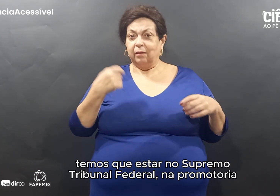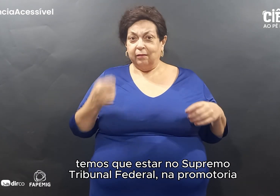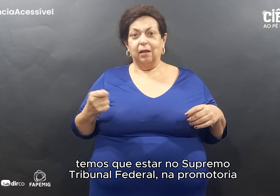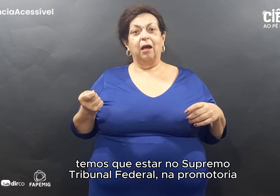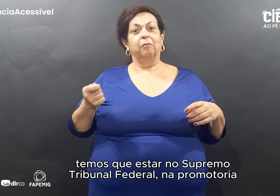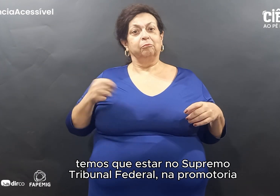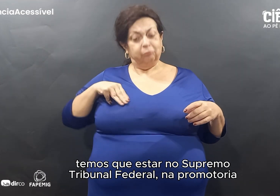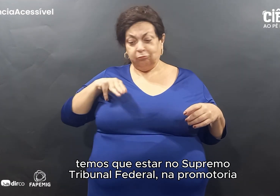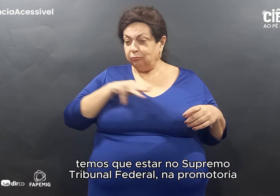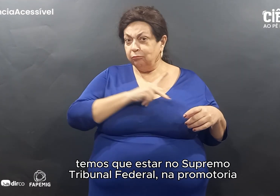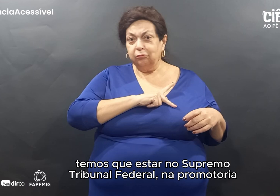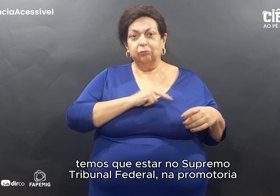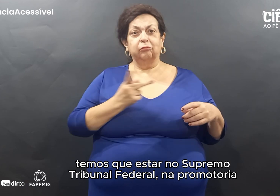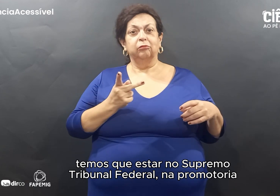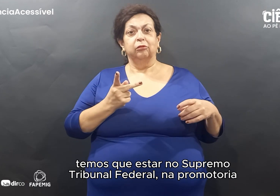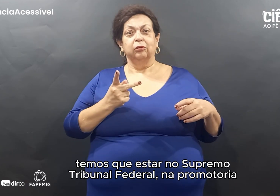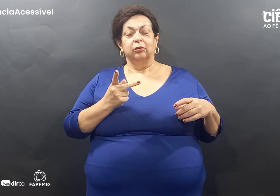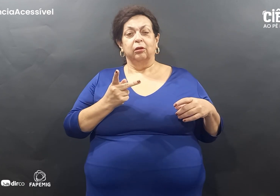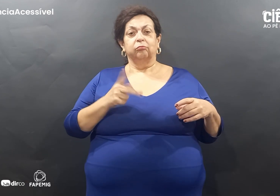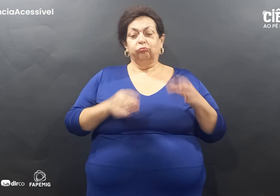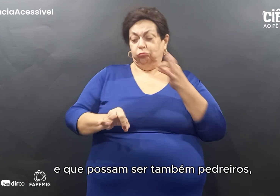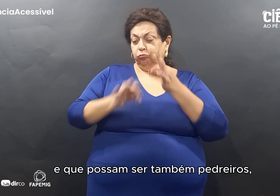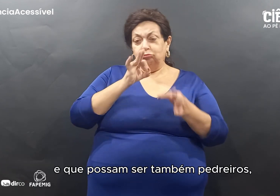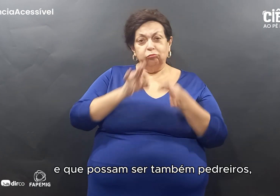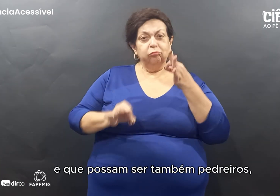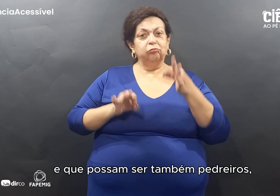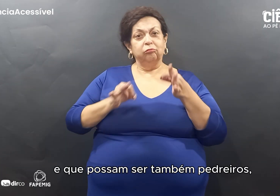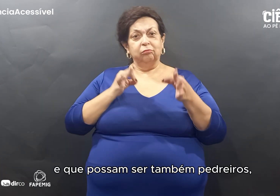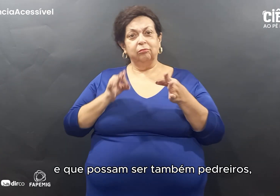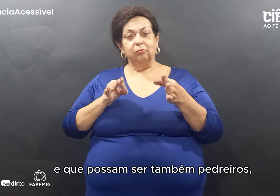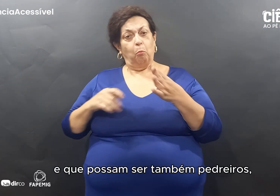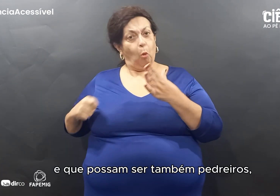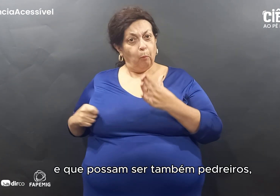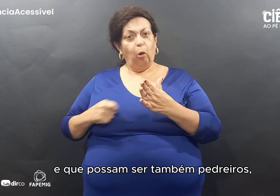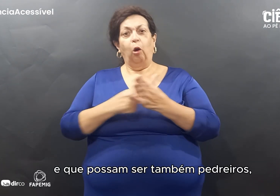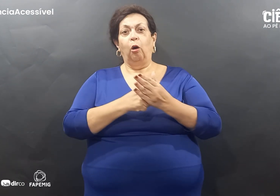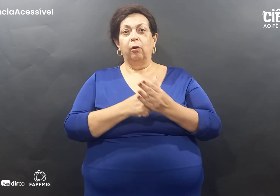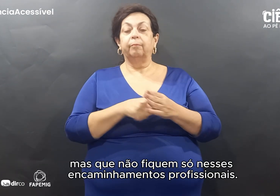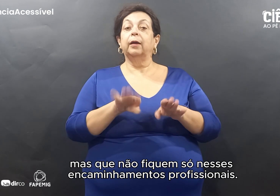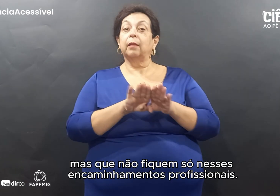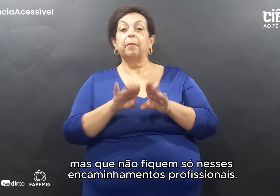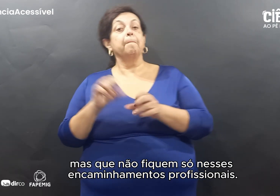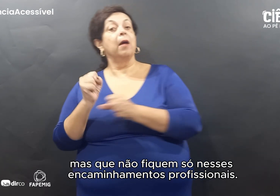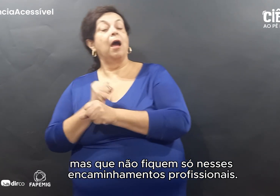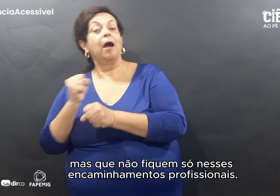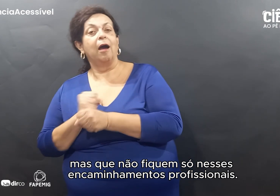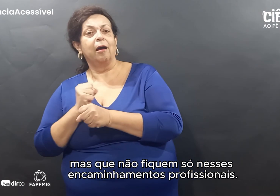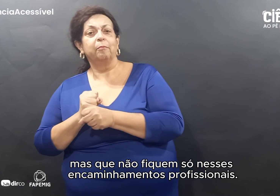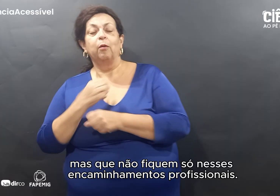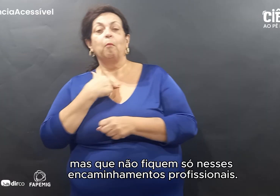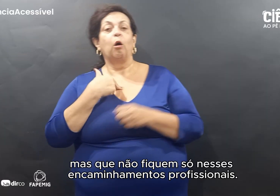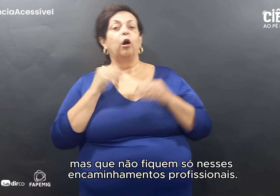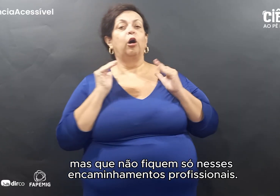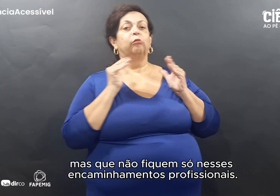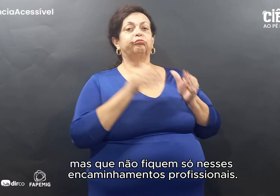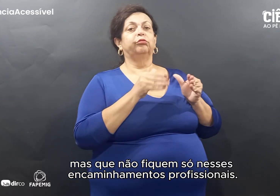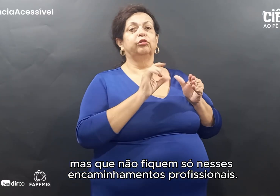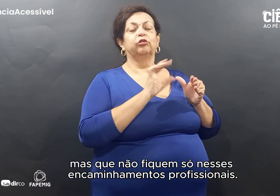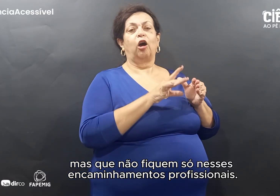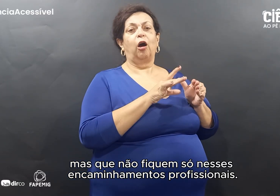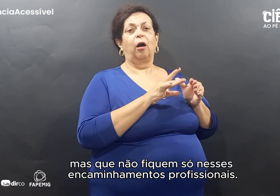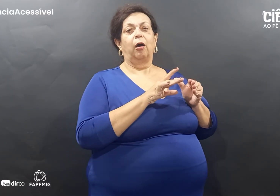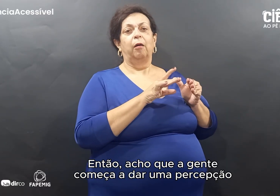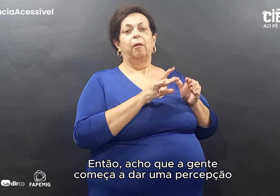Tribunal Federal, na promotoria, e que possam ser também pedreiros, mas que não fiquem só nesses